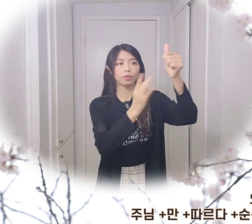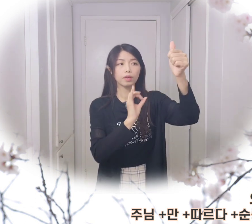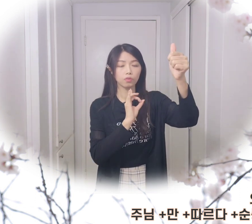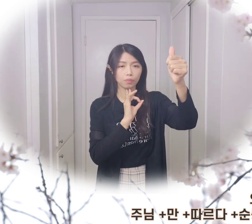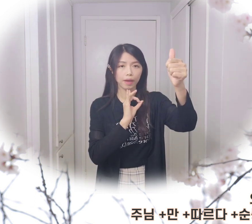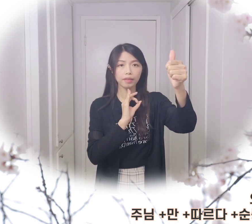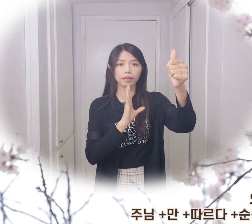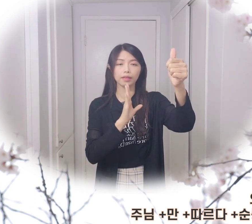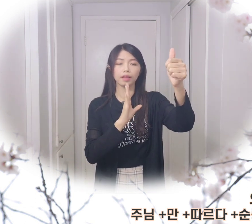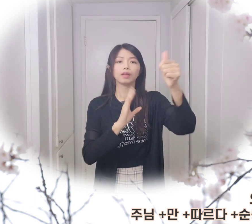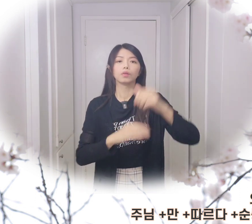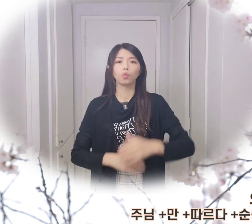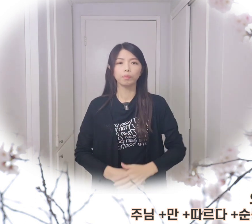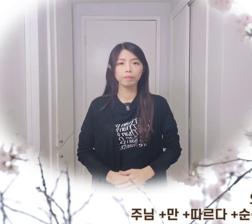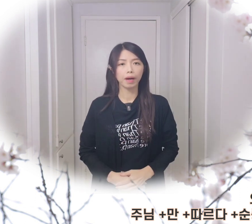오직 주만